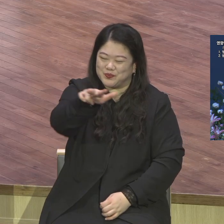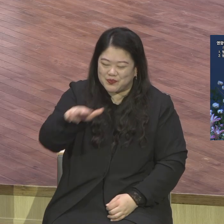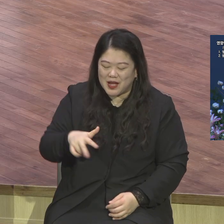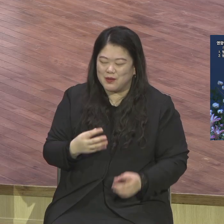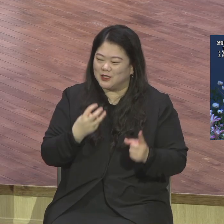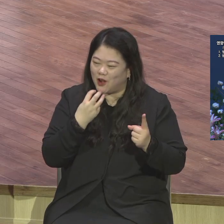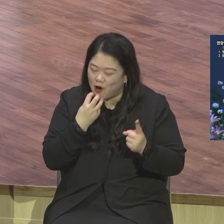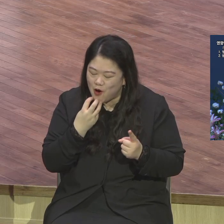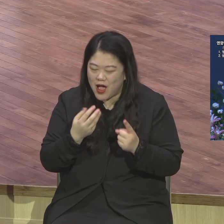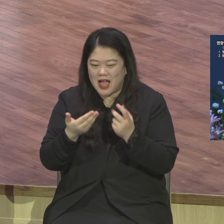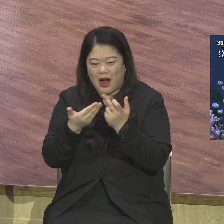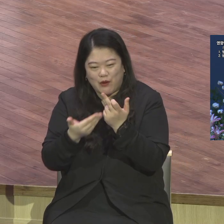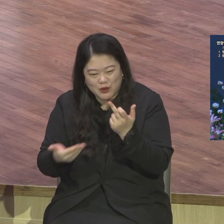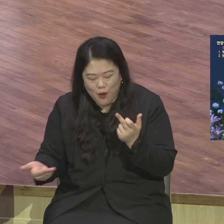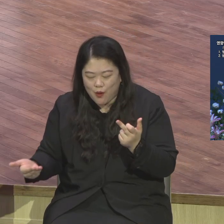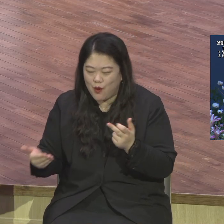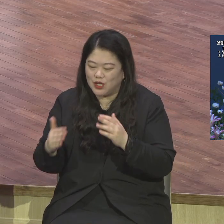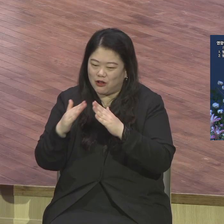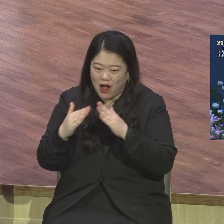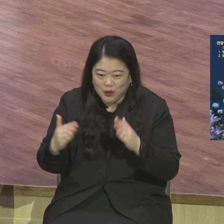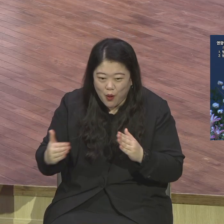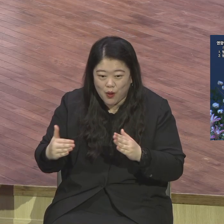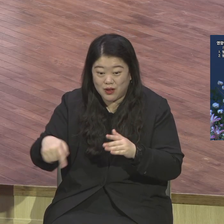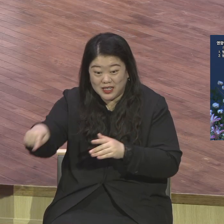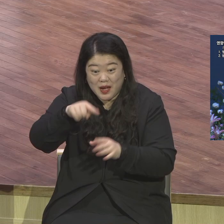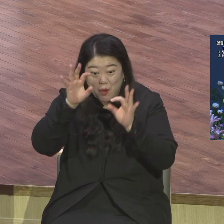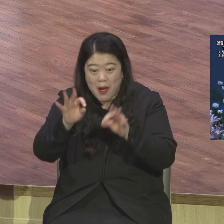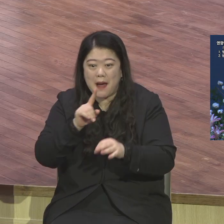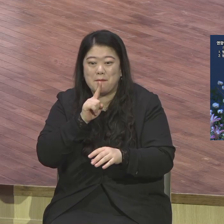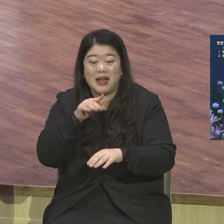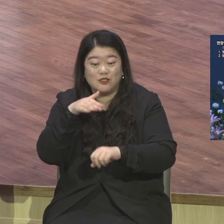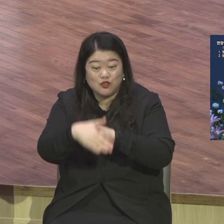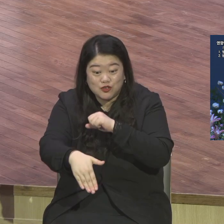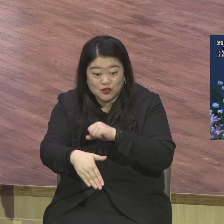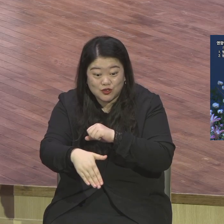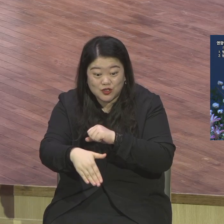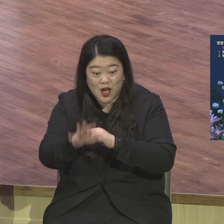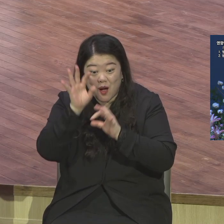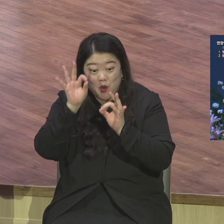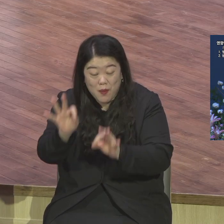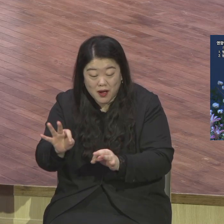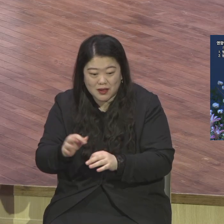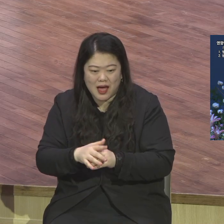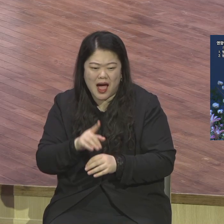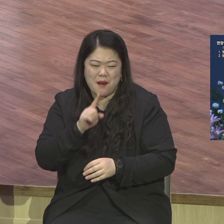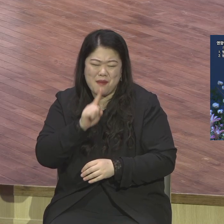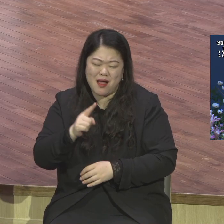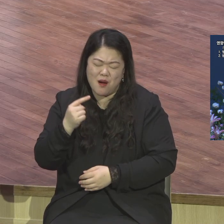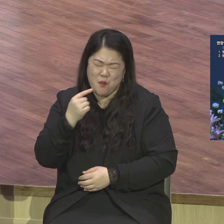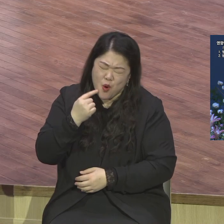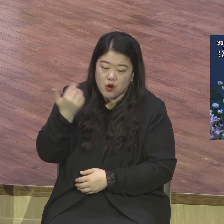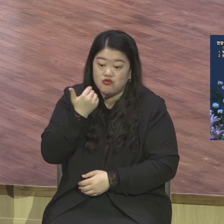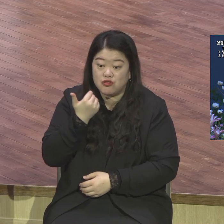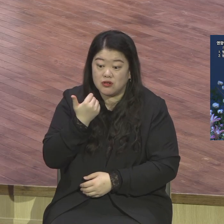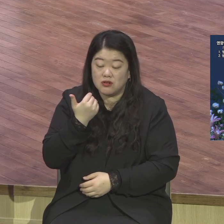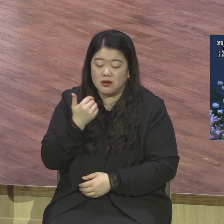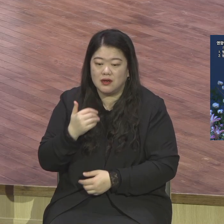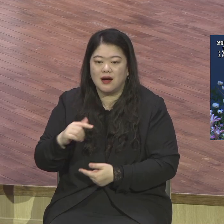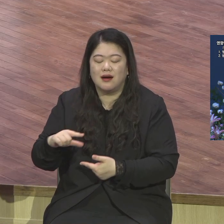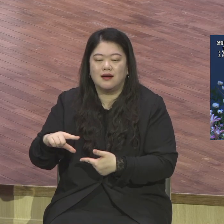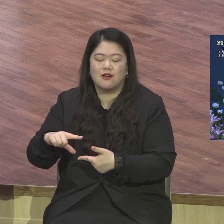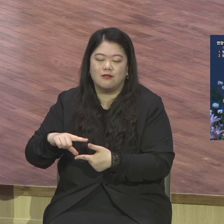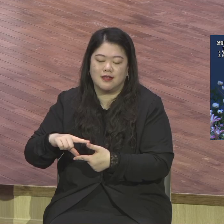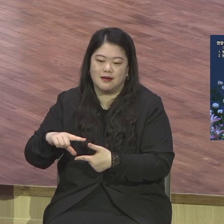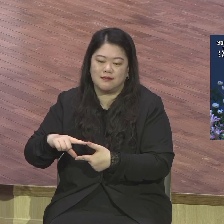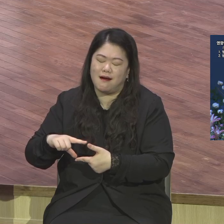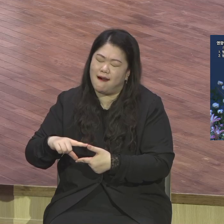사람들이 누구냐? 경상도 사람들입니다. 그것도 경남 사람들. 경북은 조금 낫습니다.